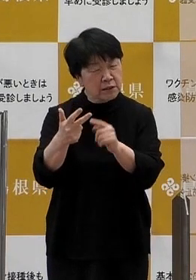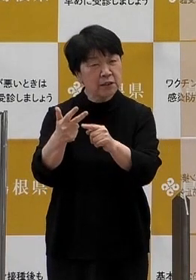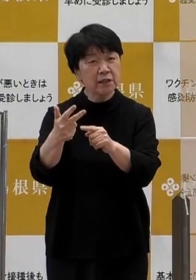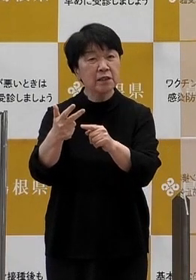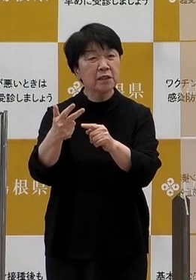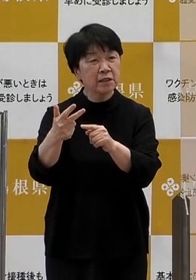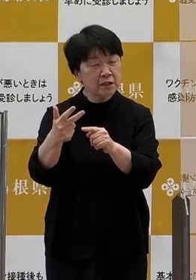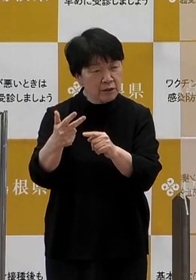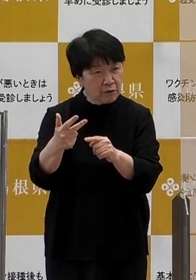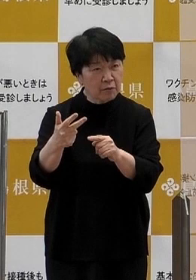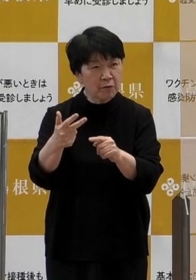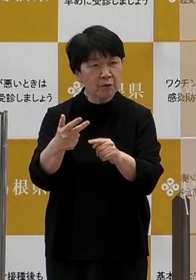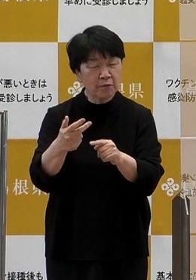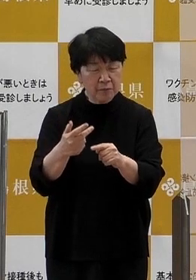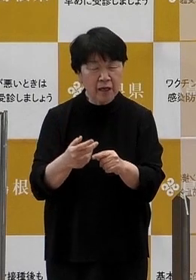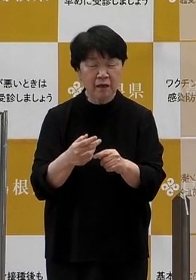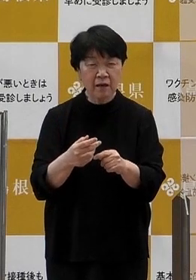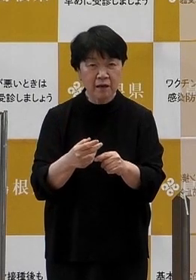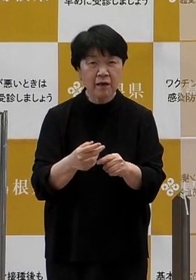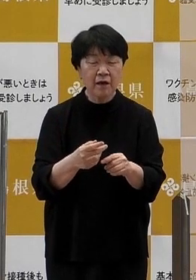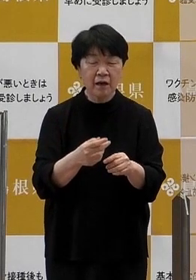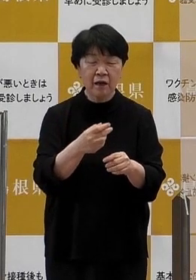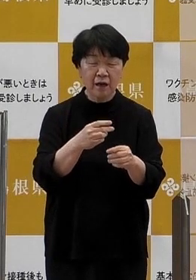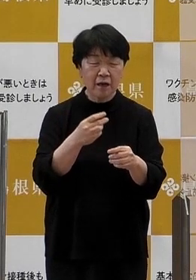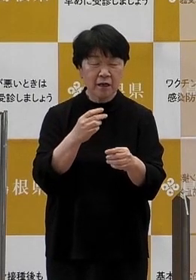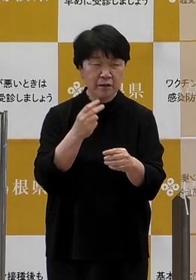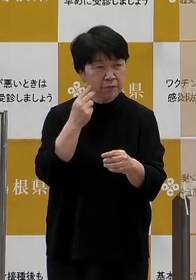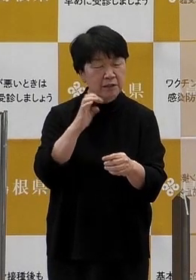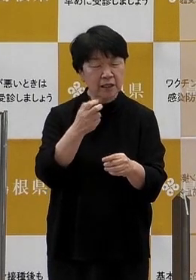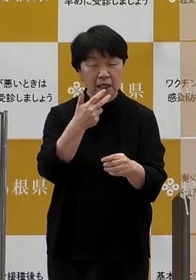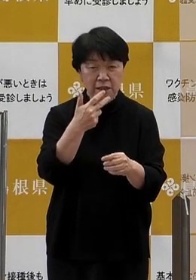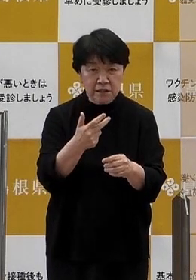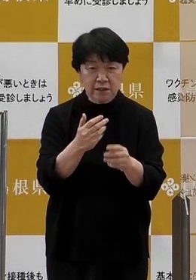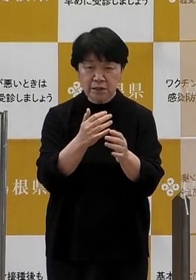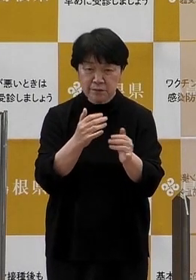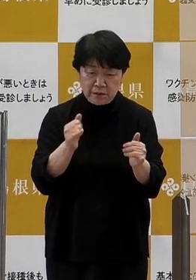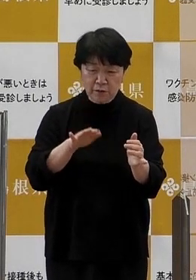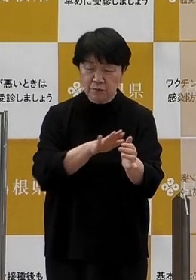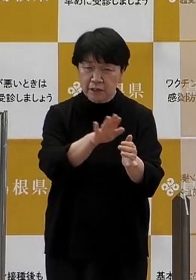県民の松江の県民の皆さん、市民の皆さんが関心のあることだと思いますので、